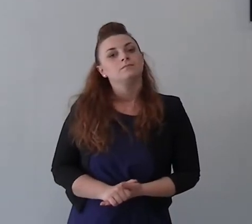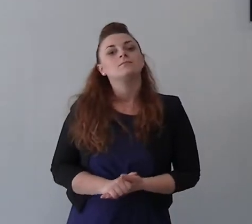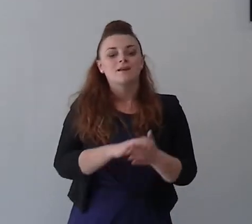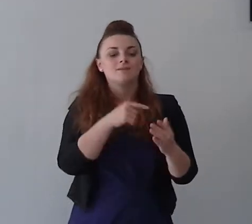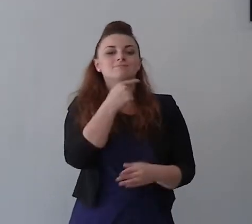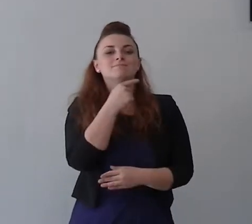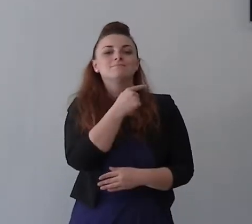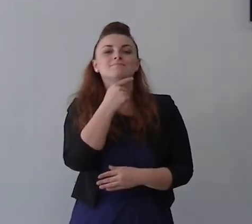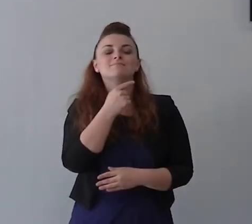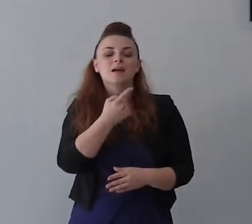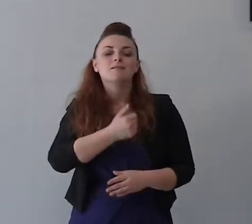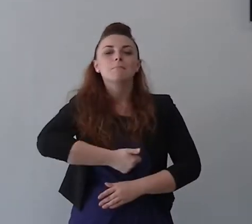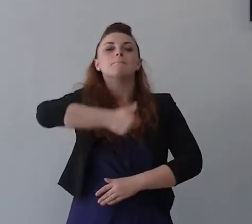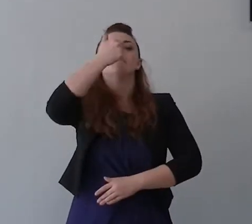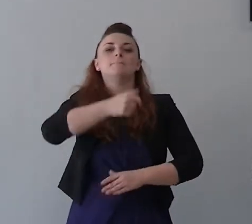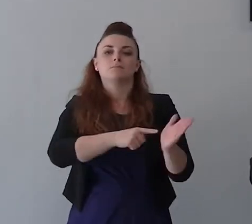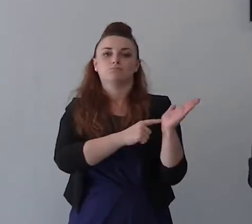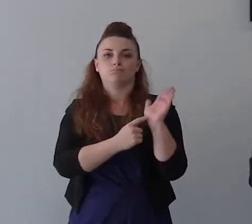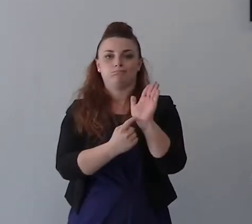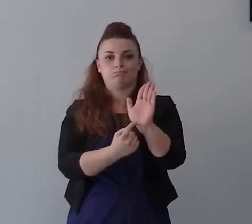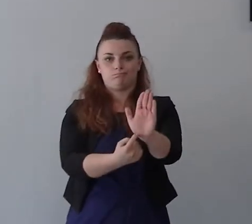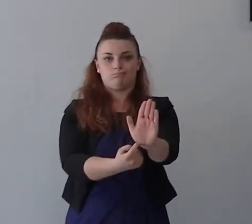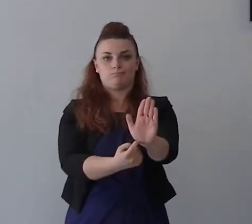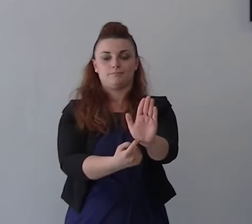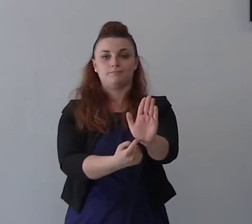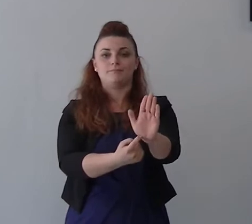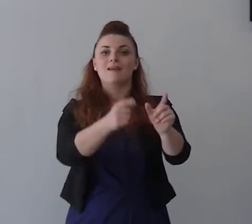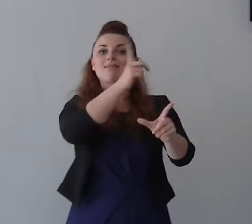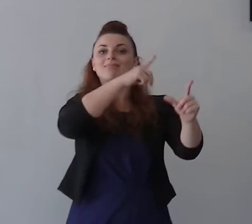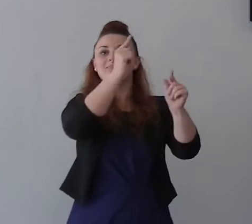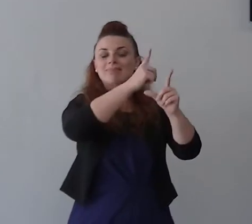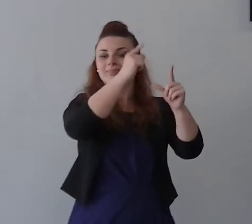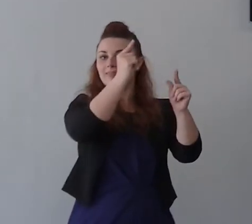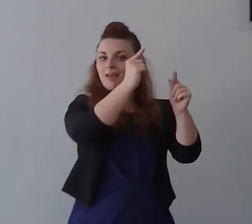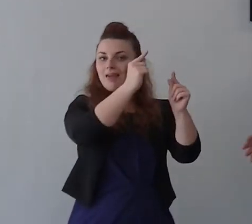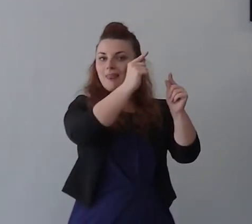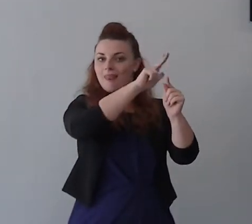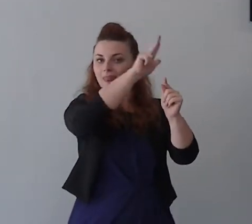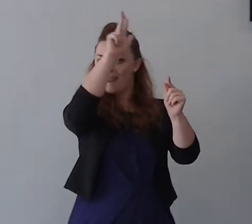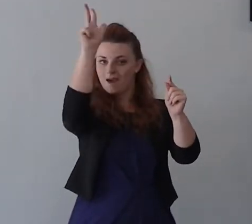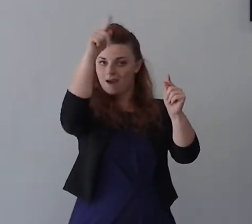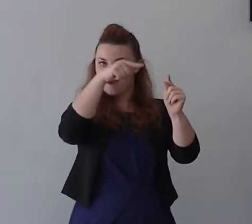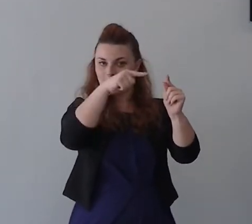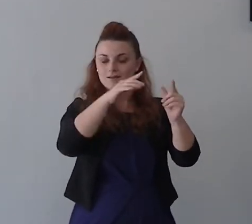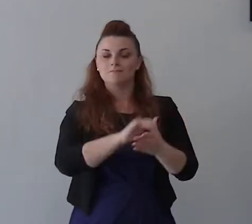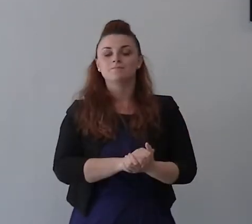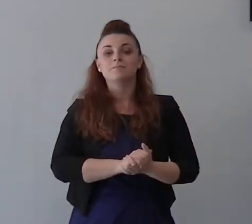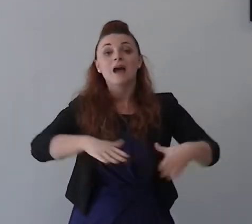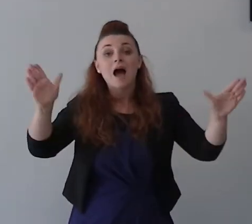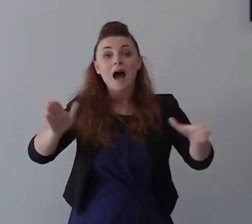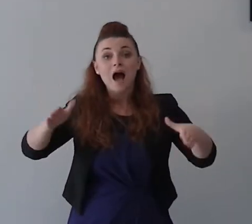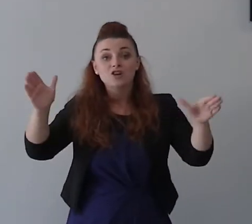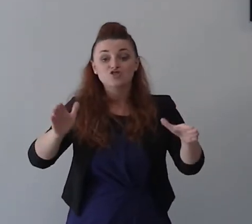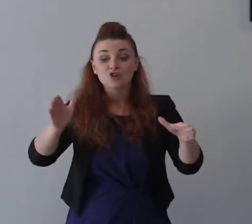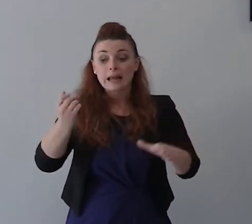segno è una stella regale, una stella di re. Gli angeli hanno detto ai pastori quale segno